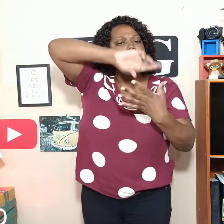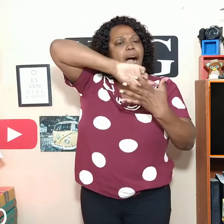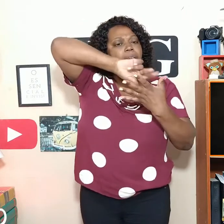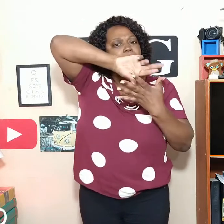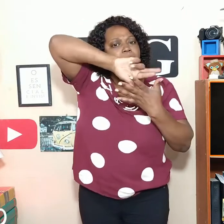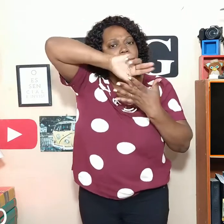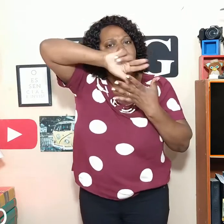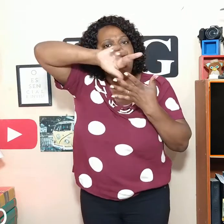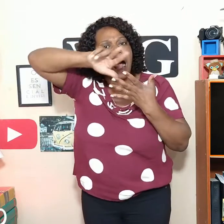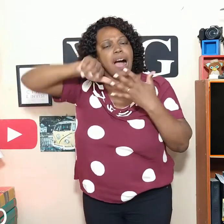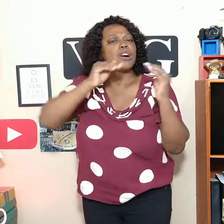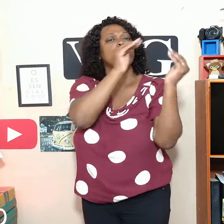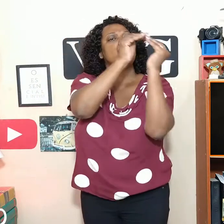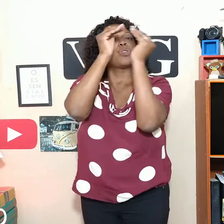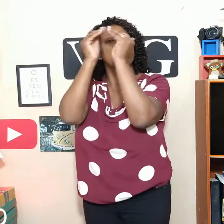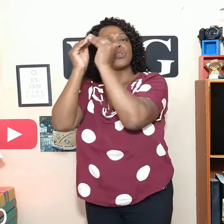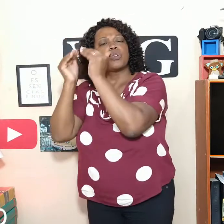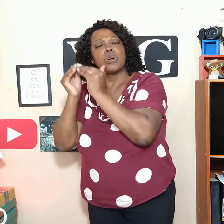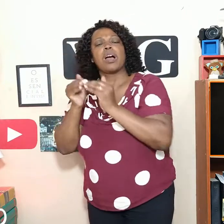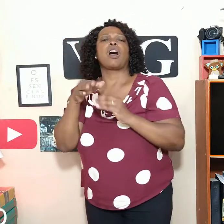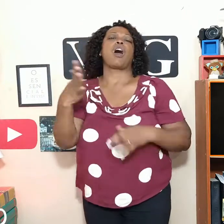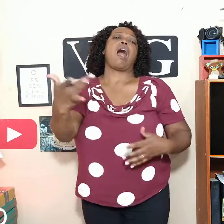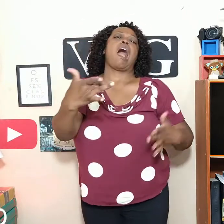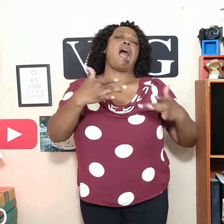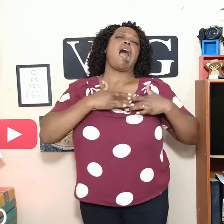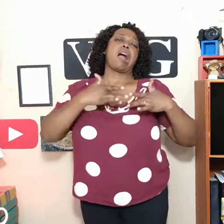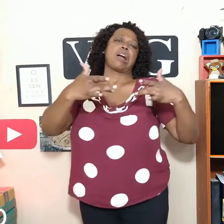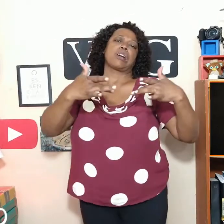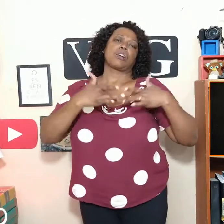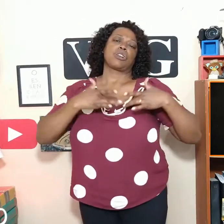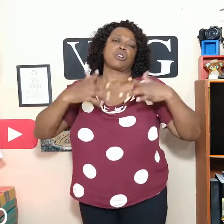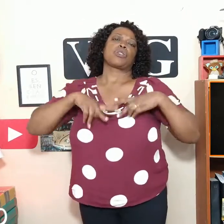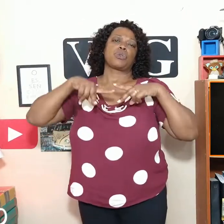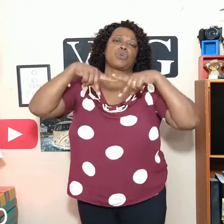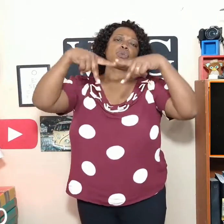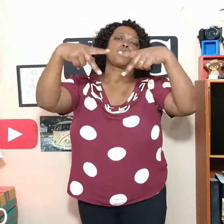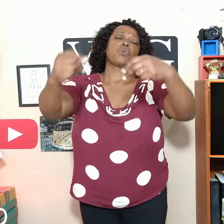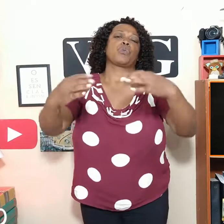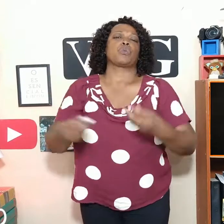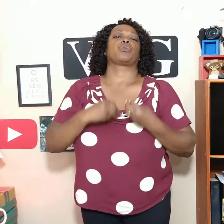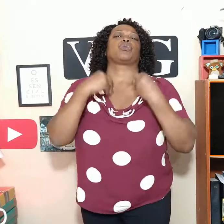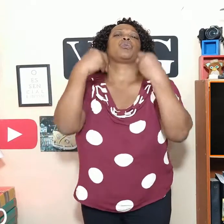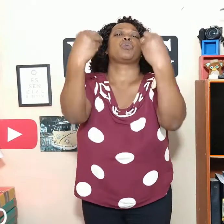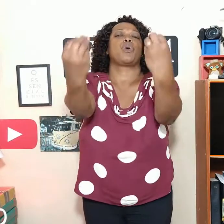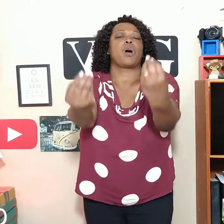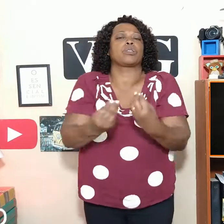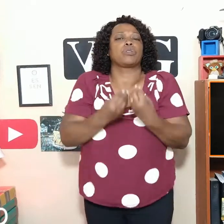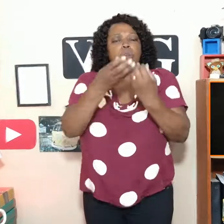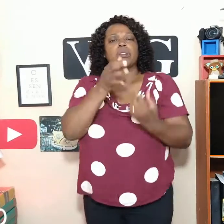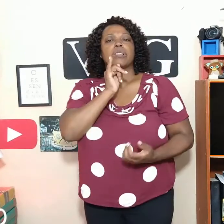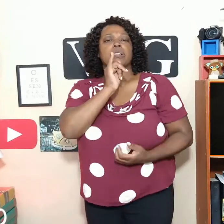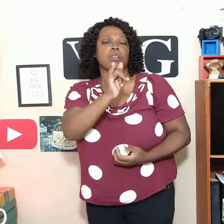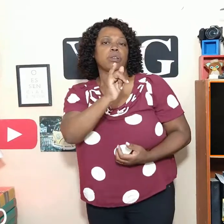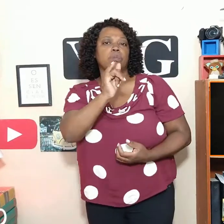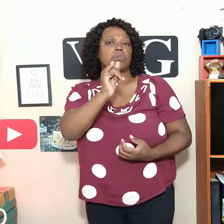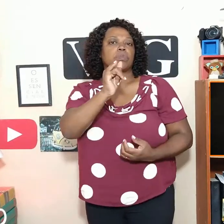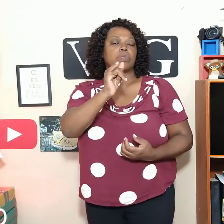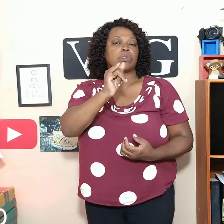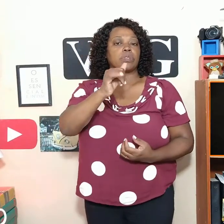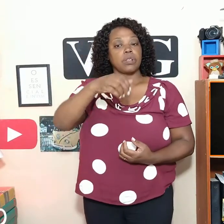ou relatos de eventos estavam ligados à ideia de caridade, da oferta de presentes ou doações. Por exemplo, ele teria dado um